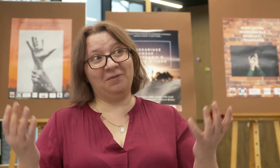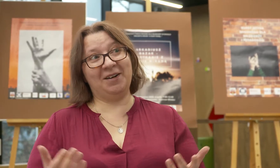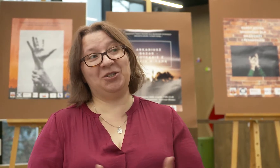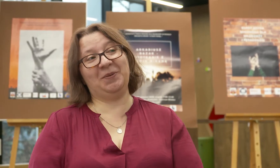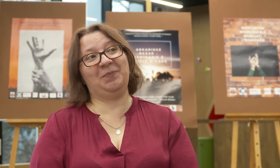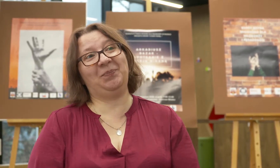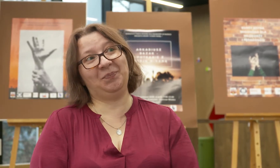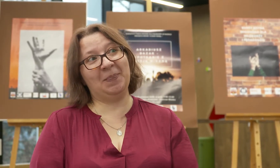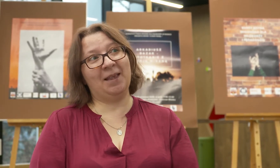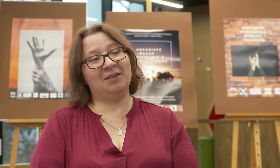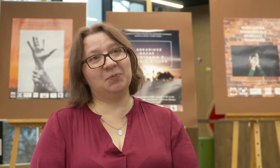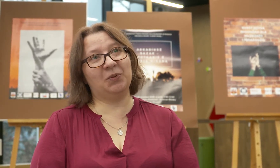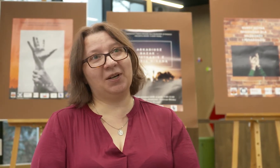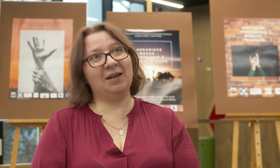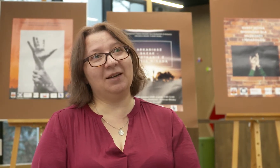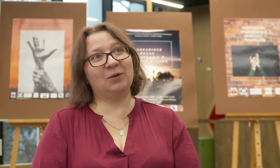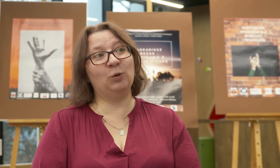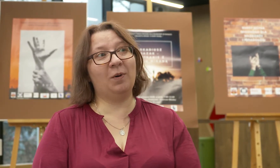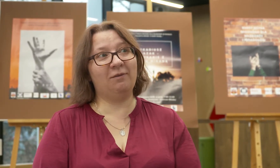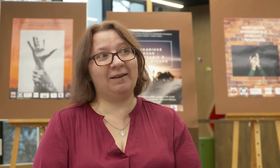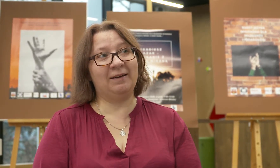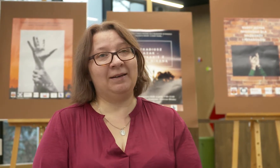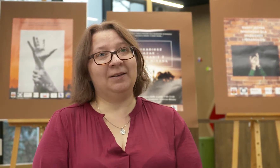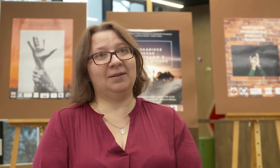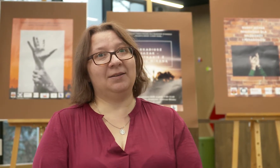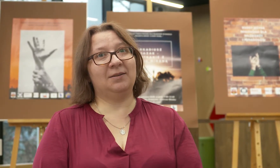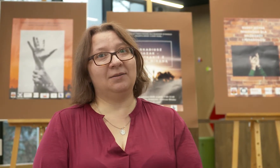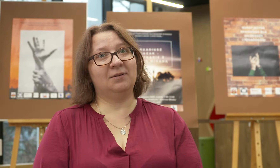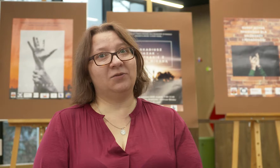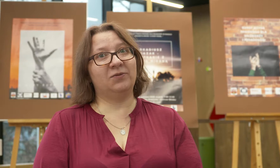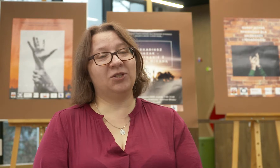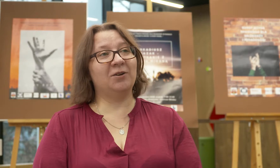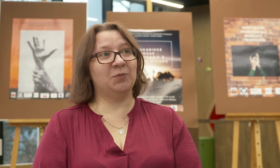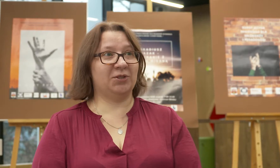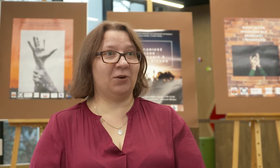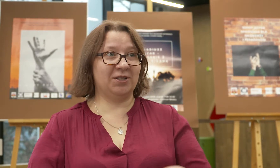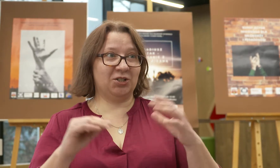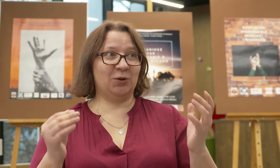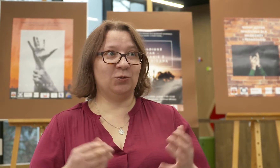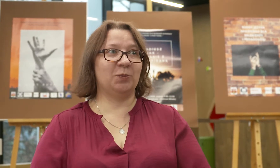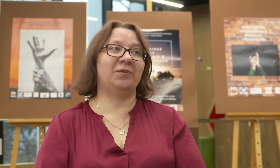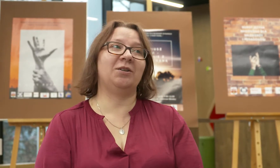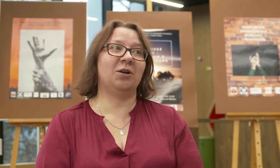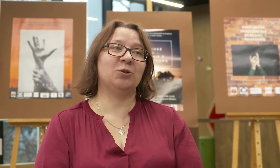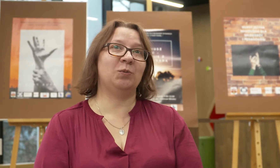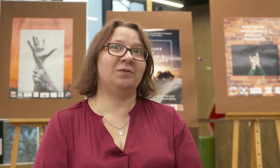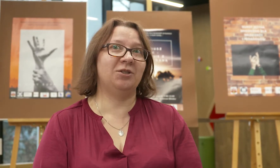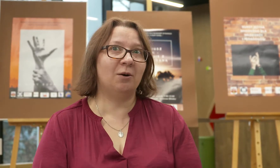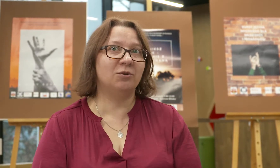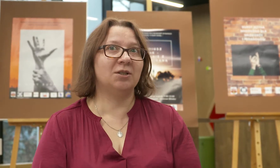rozpropagować spotkania klubowe w szerszym z tego znaczeniu, żeby więcej osób dowiedziało się, że